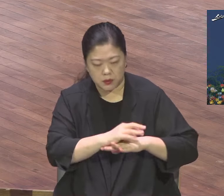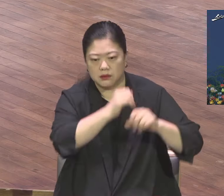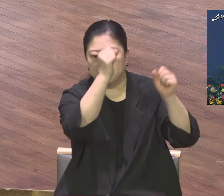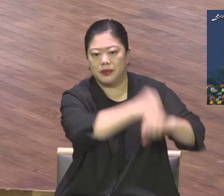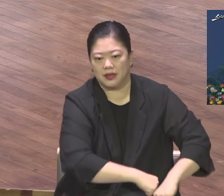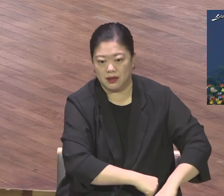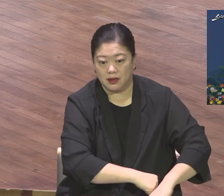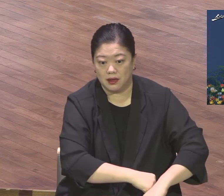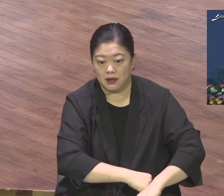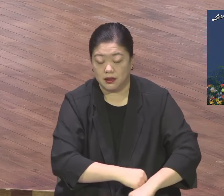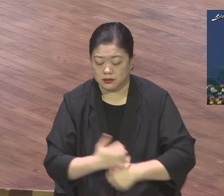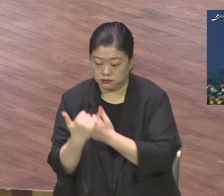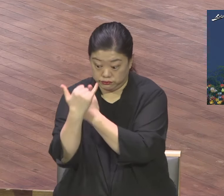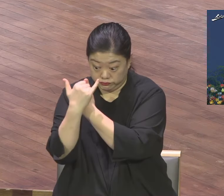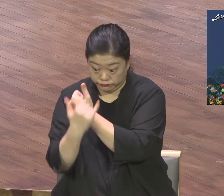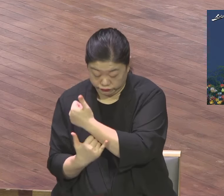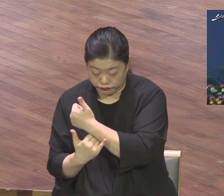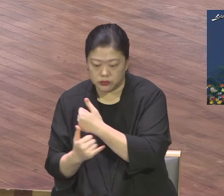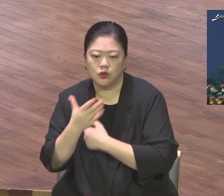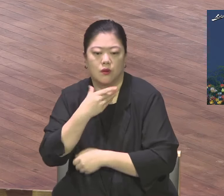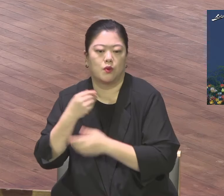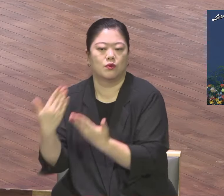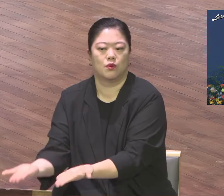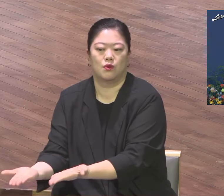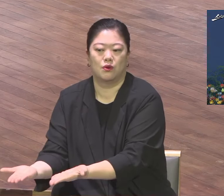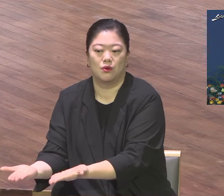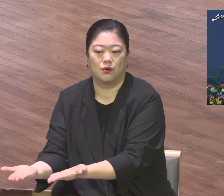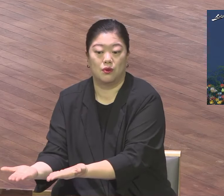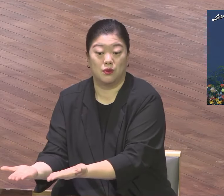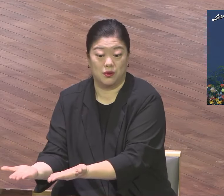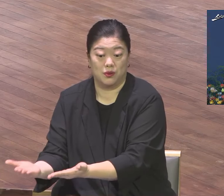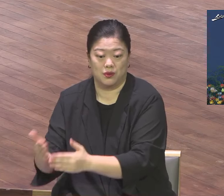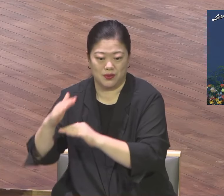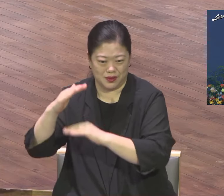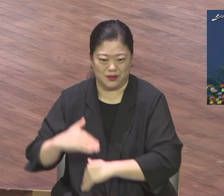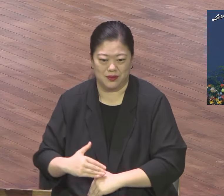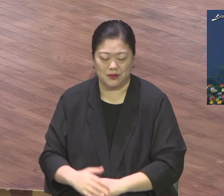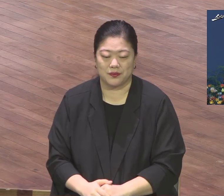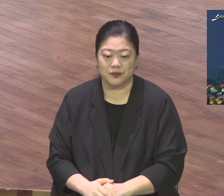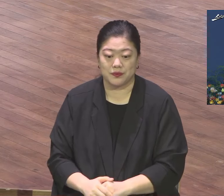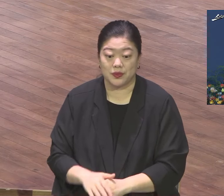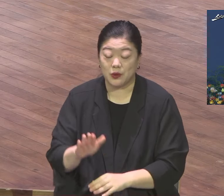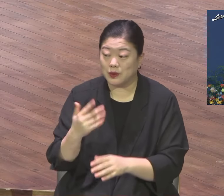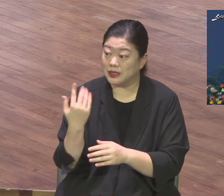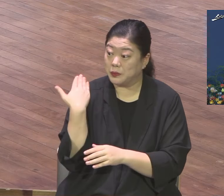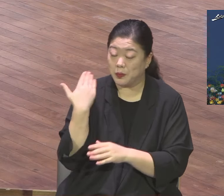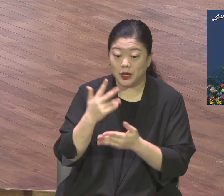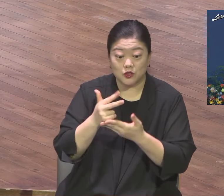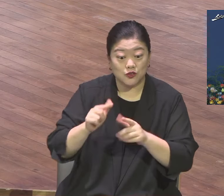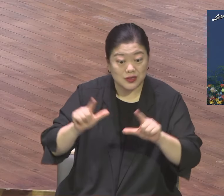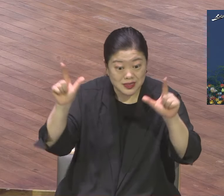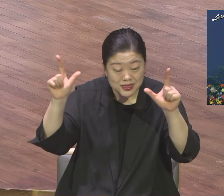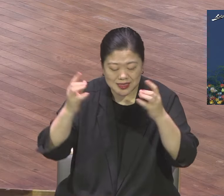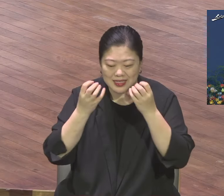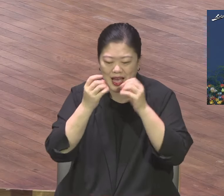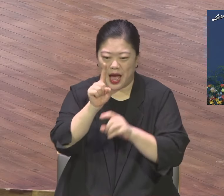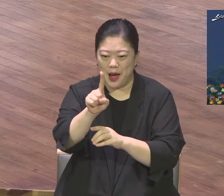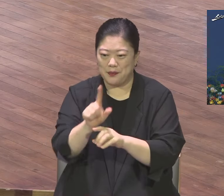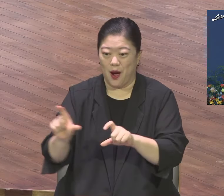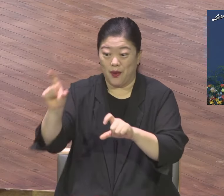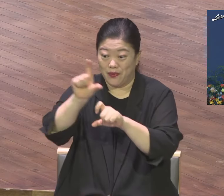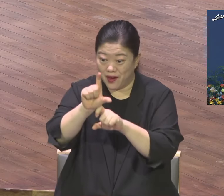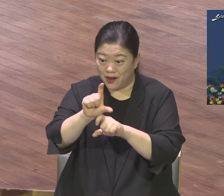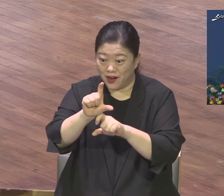축복을 보장한다. 자, 지난주에 한 번 더 전도운동을 통해서 우리 새가족하고 장단기